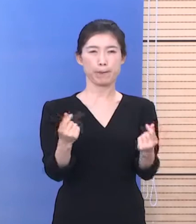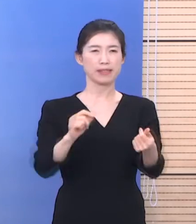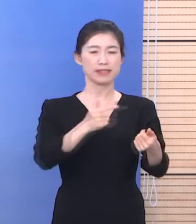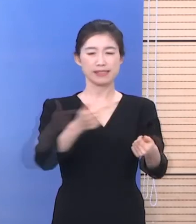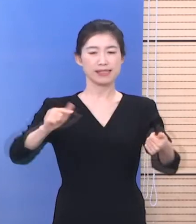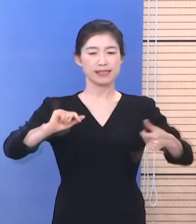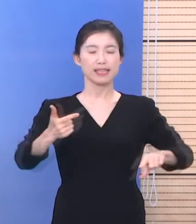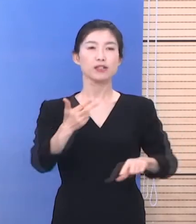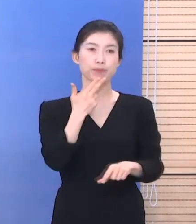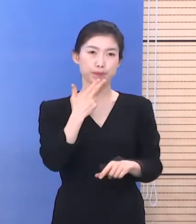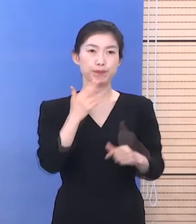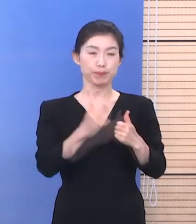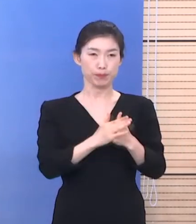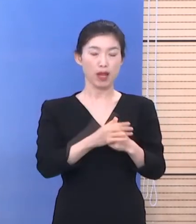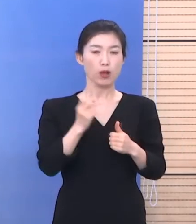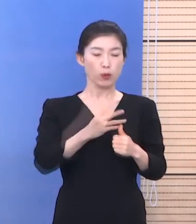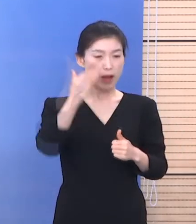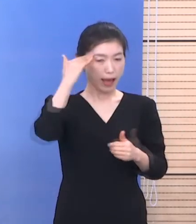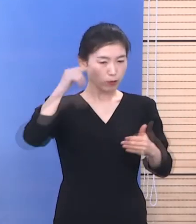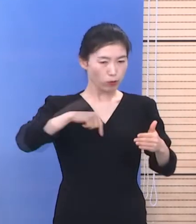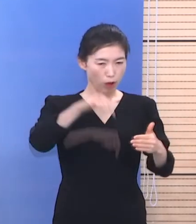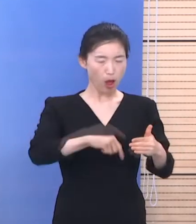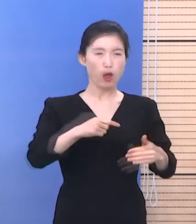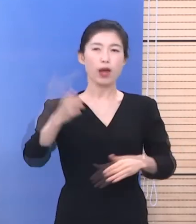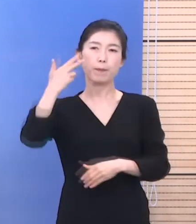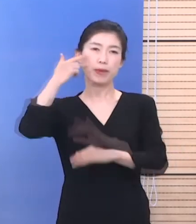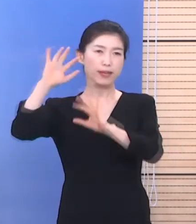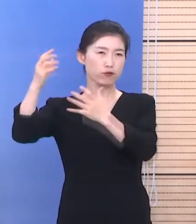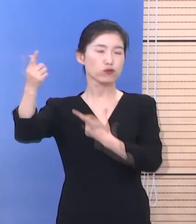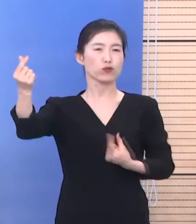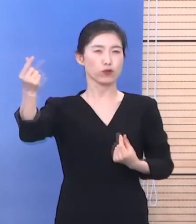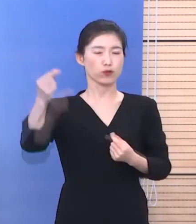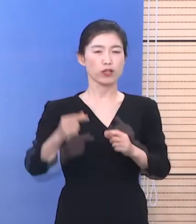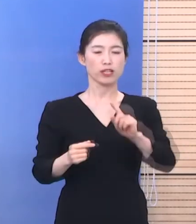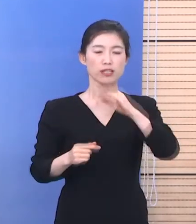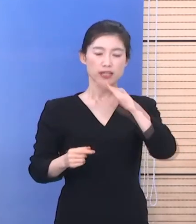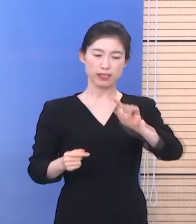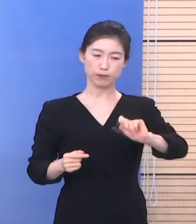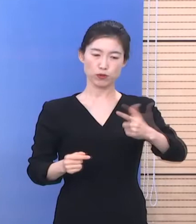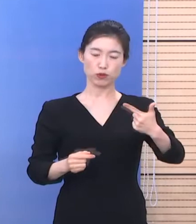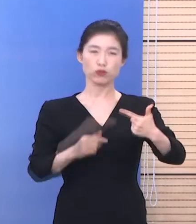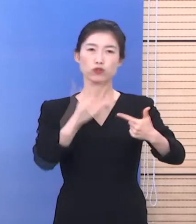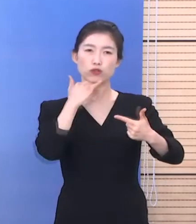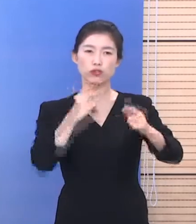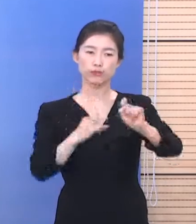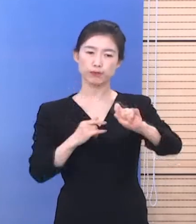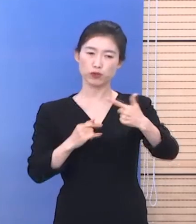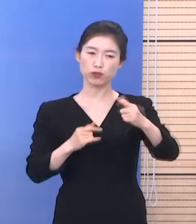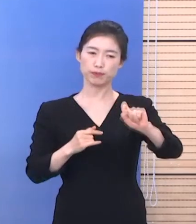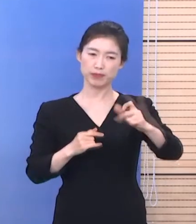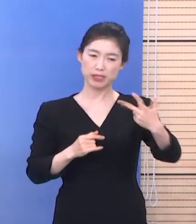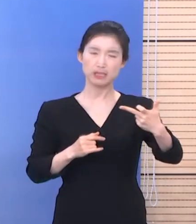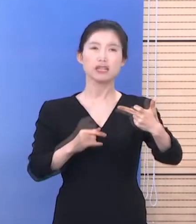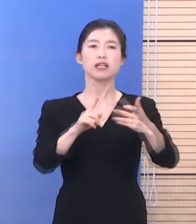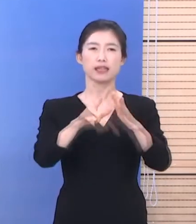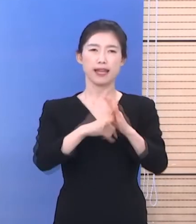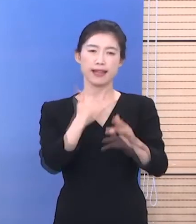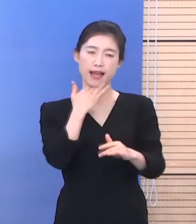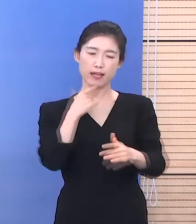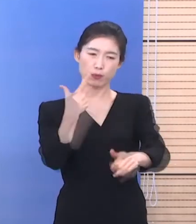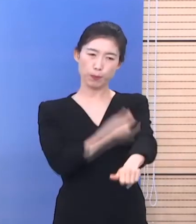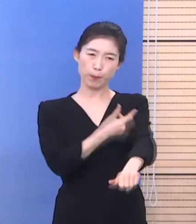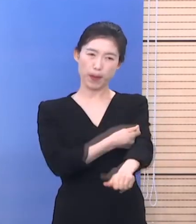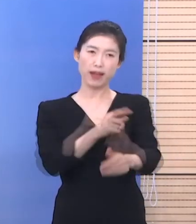국내에서도 미국과 동일하게 16세, 17세 청소년에서의 유효성과 안전성은